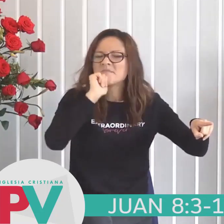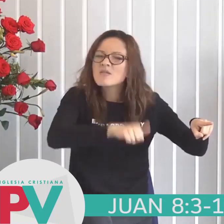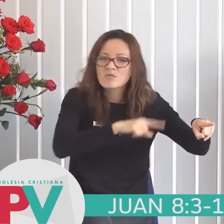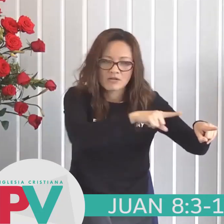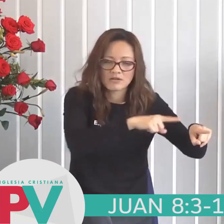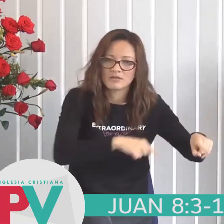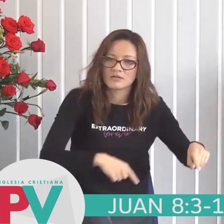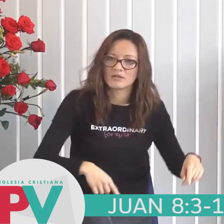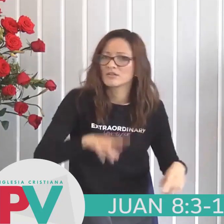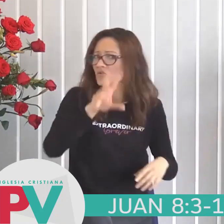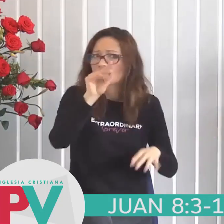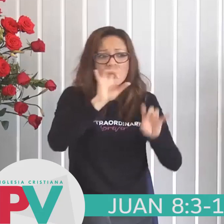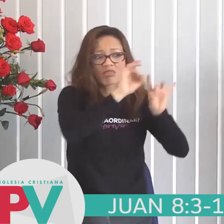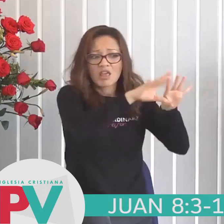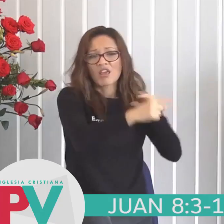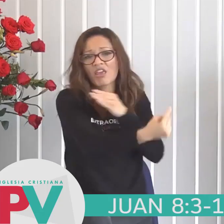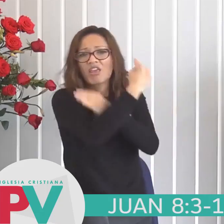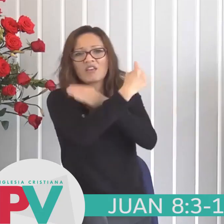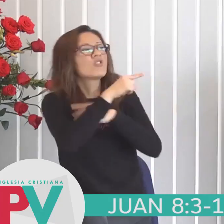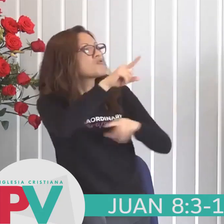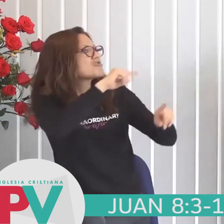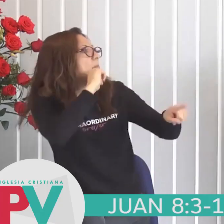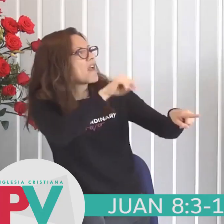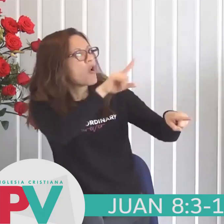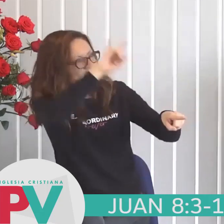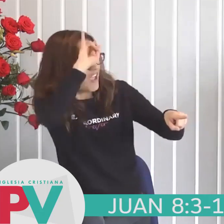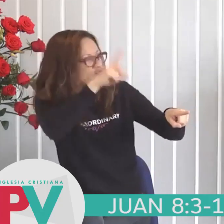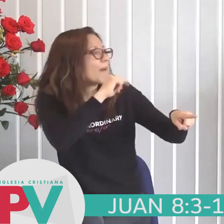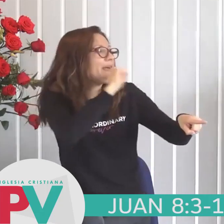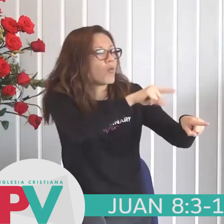No se deje acusar del diablo, él es peor que usted.